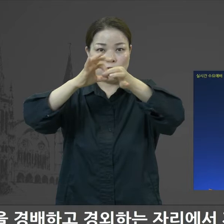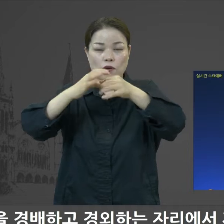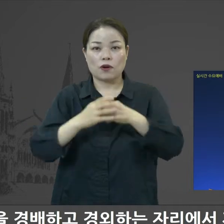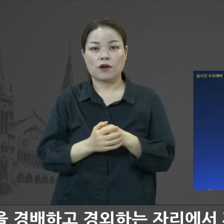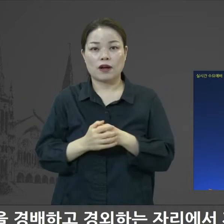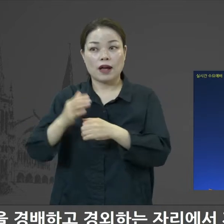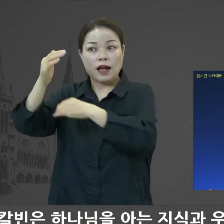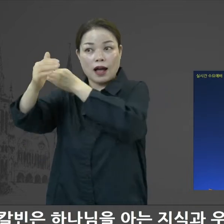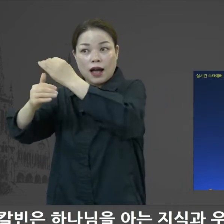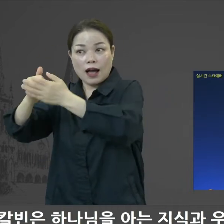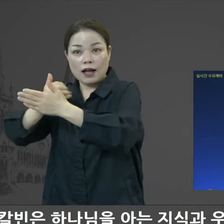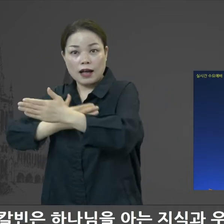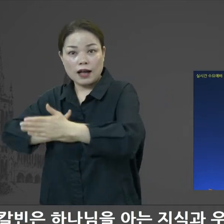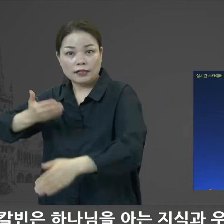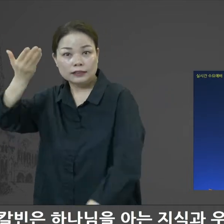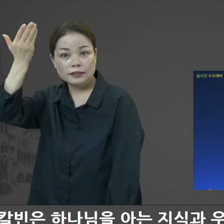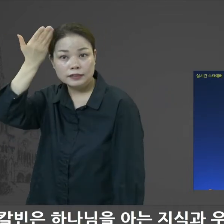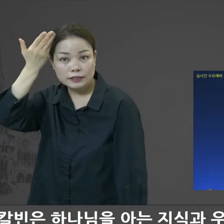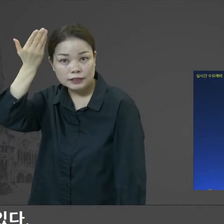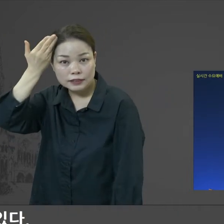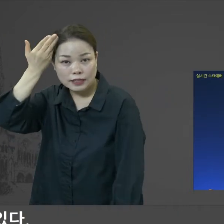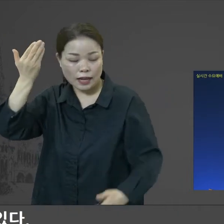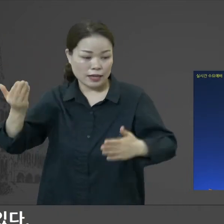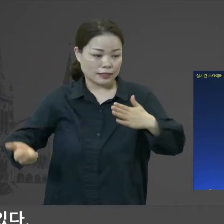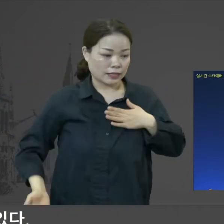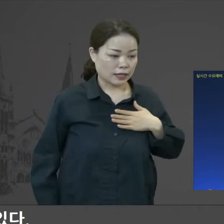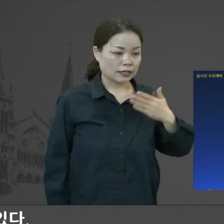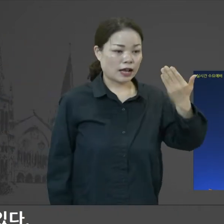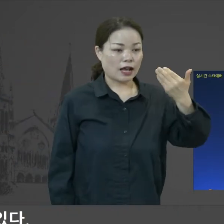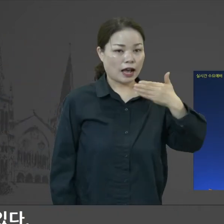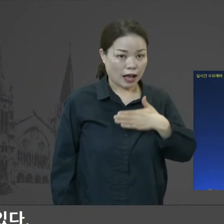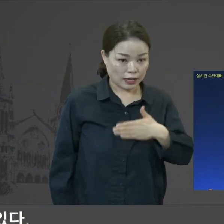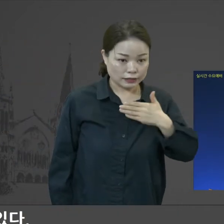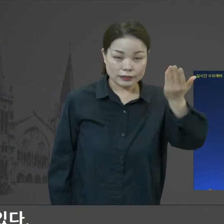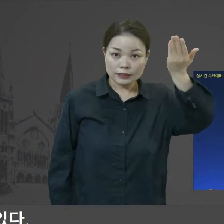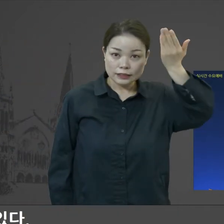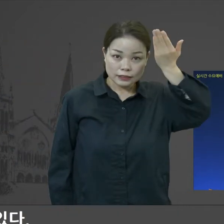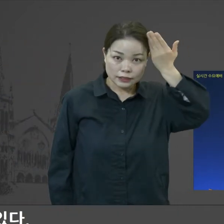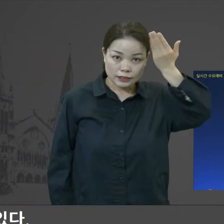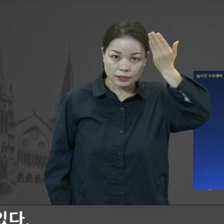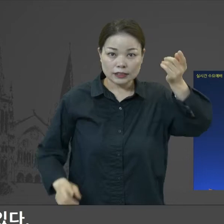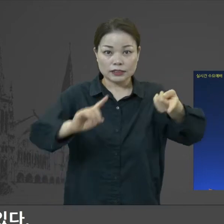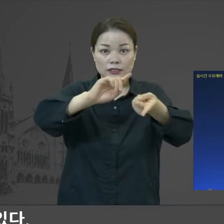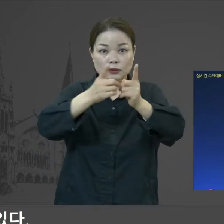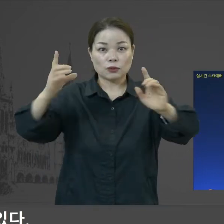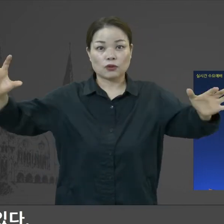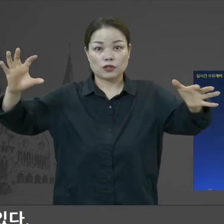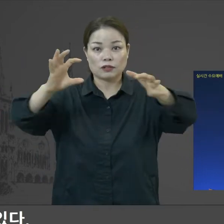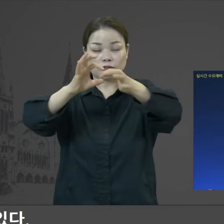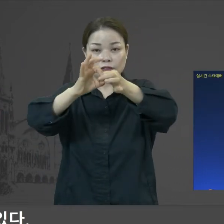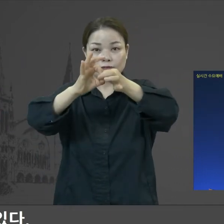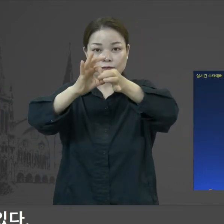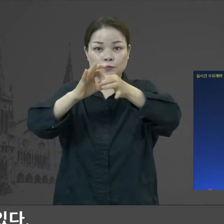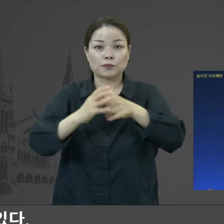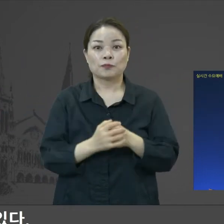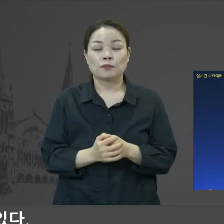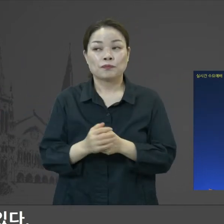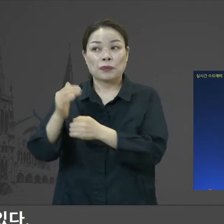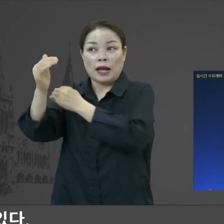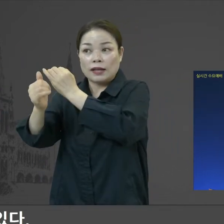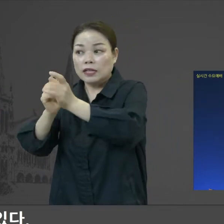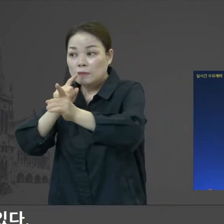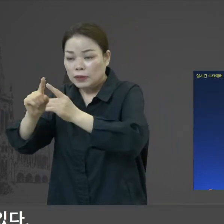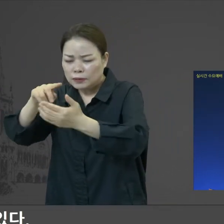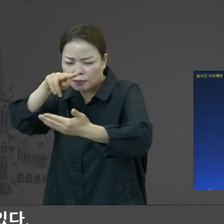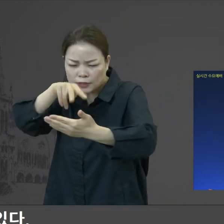다시요. 하나님을 아는 지식과 나를 아는 지식이 서로 연결되어 있다. 따라서 하나님